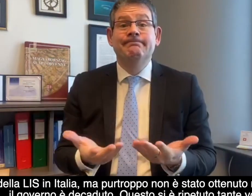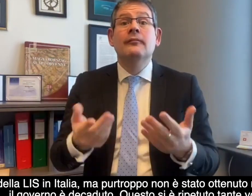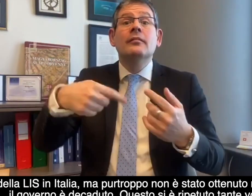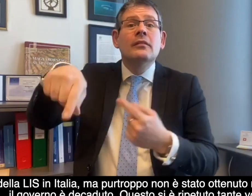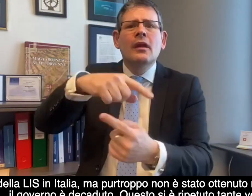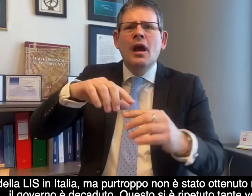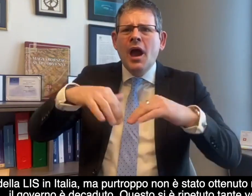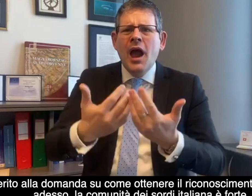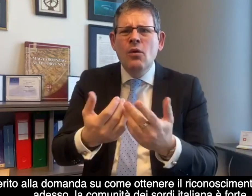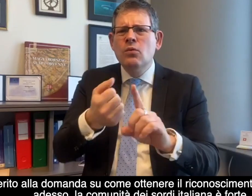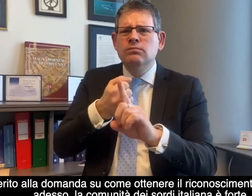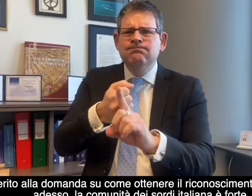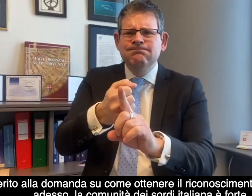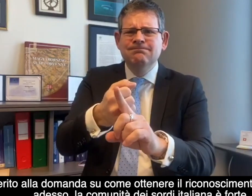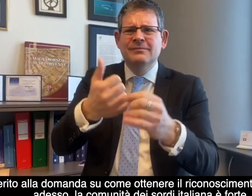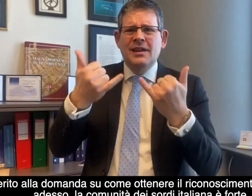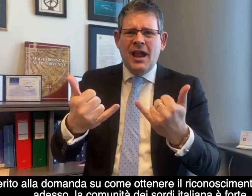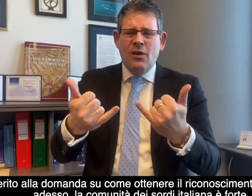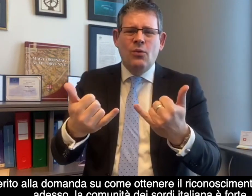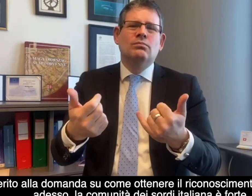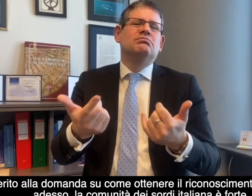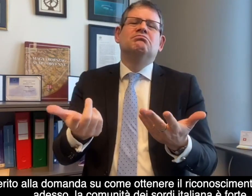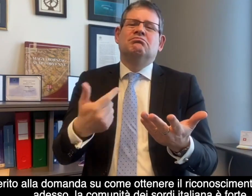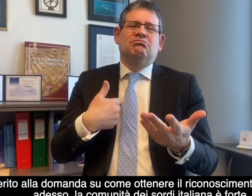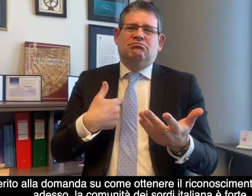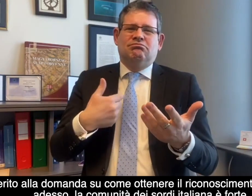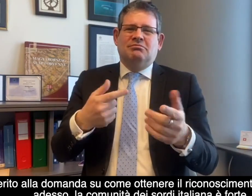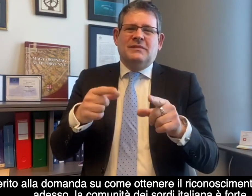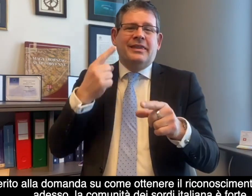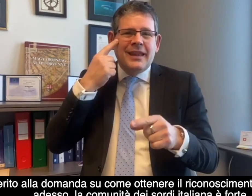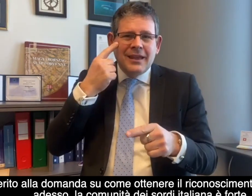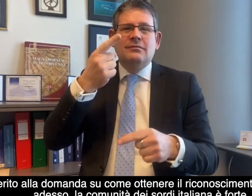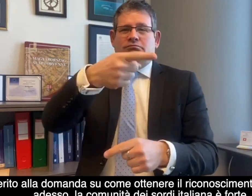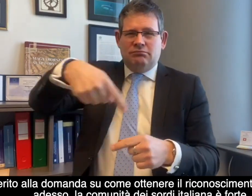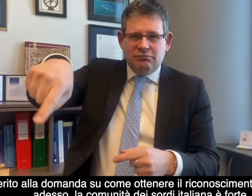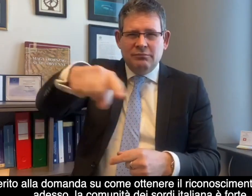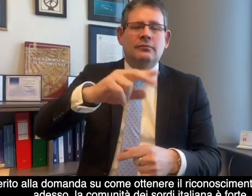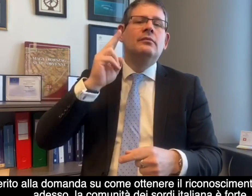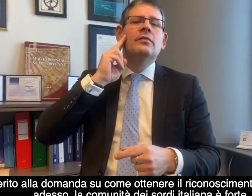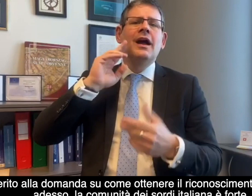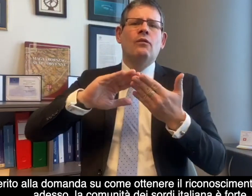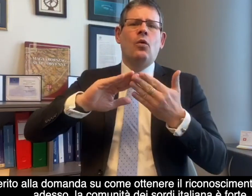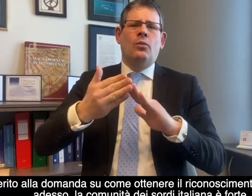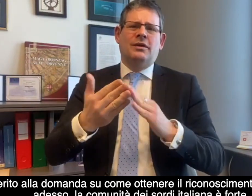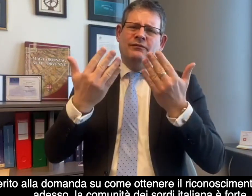si è ripetuto tante volte in merito a una domanda su come ottenere il riconoscimento adesso devo dire che la comunità dei sordi